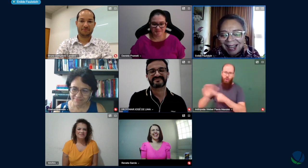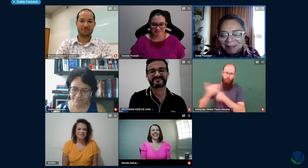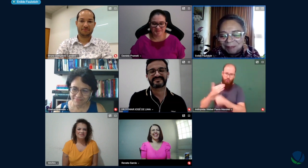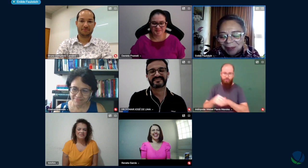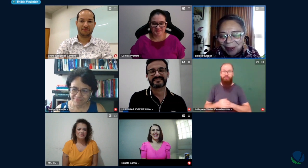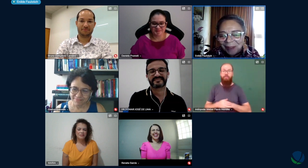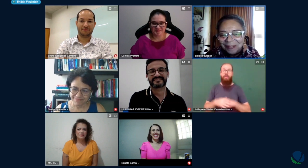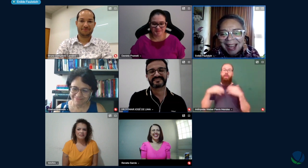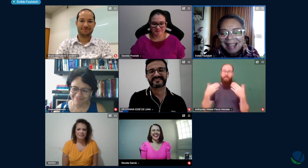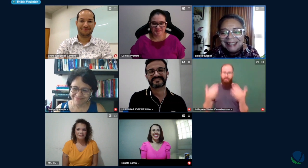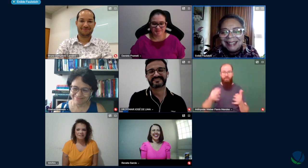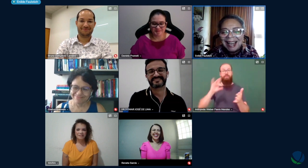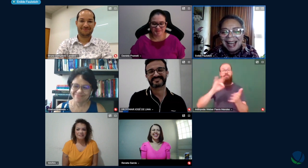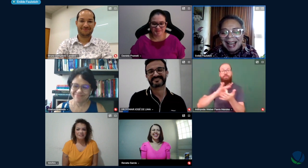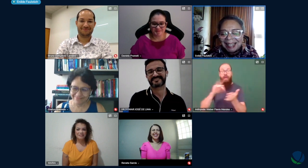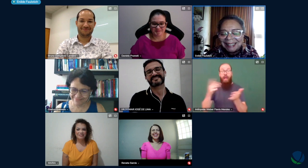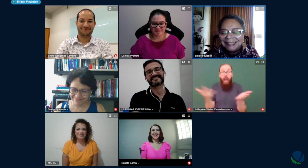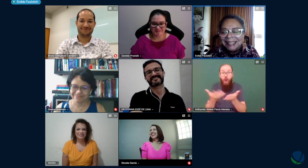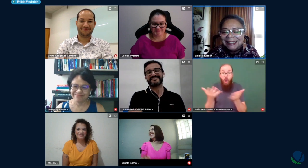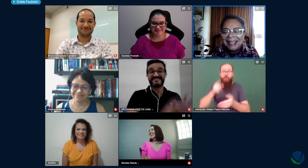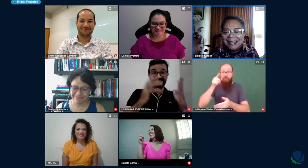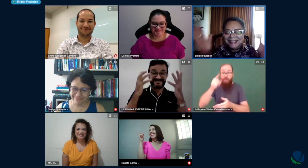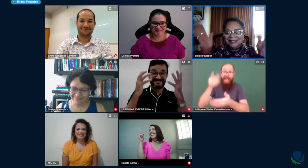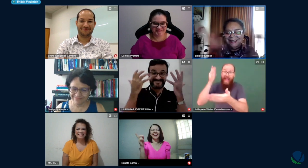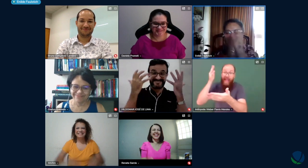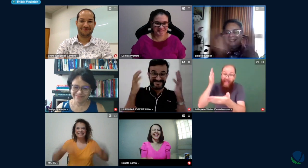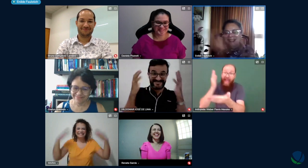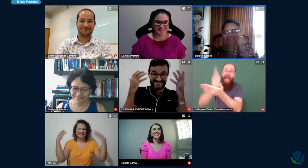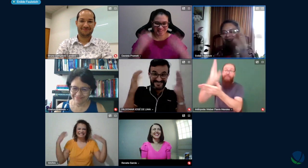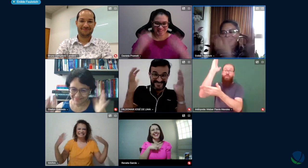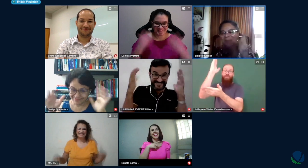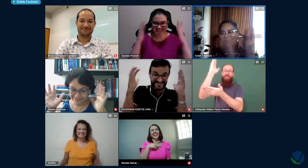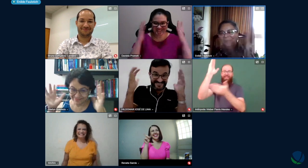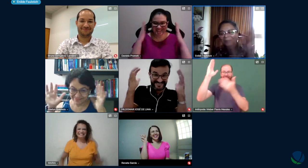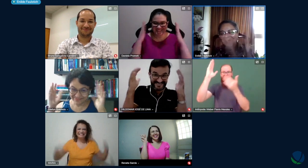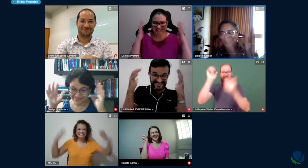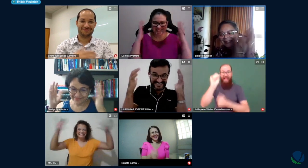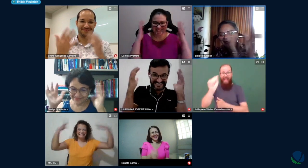está aprovada! Linda tese!